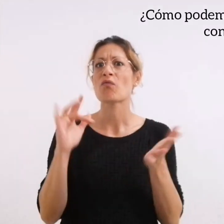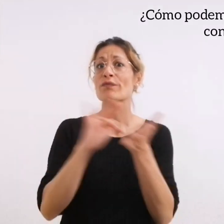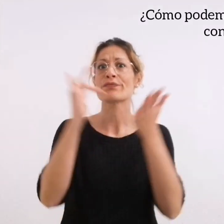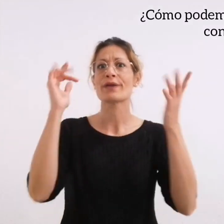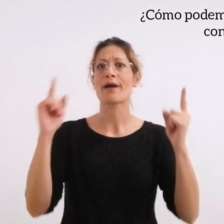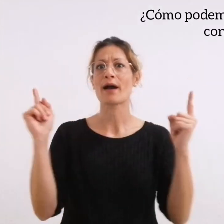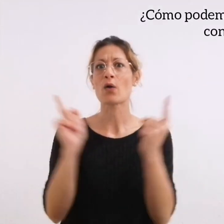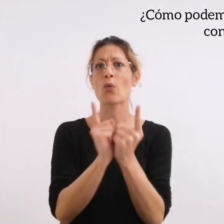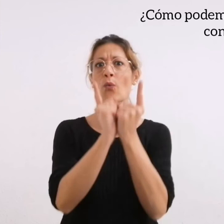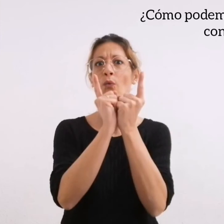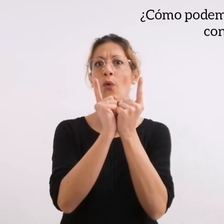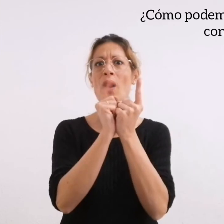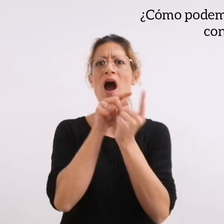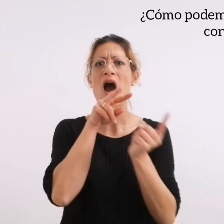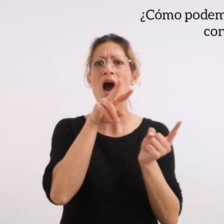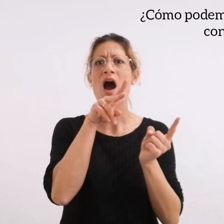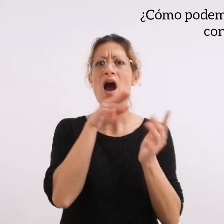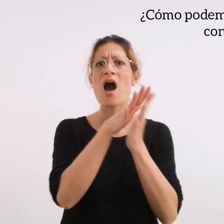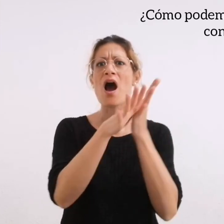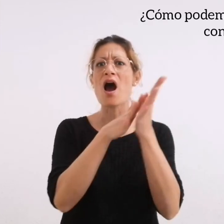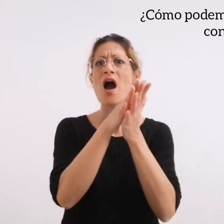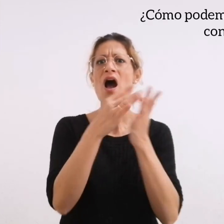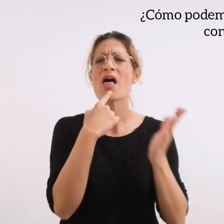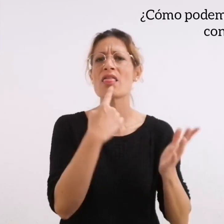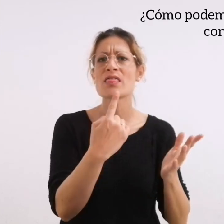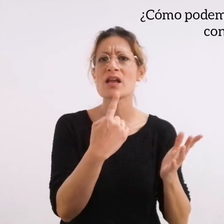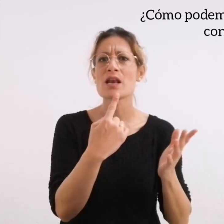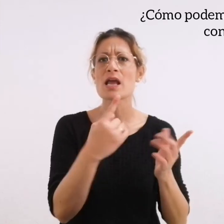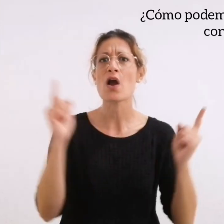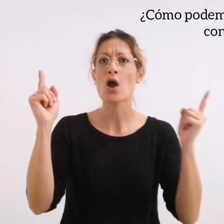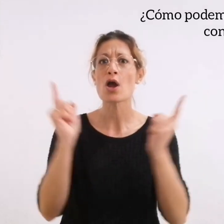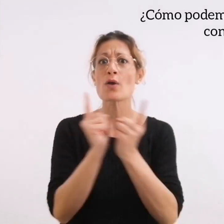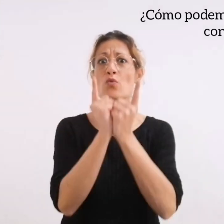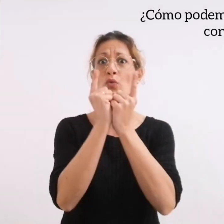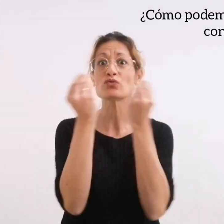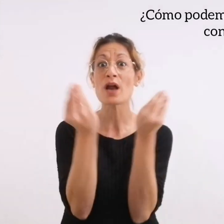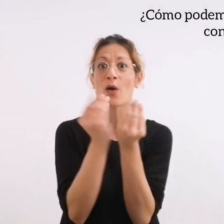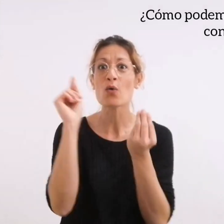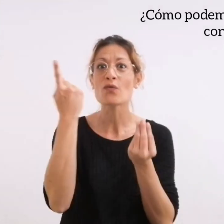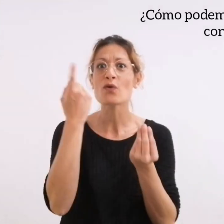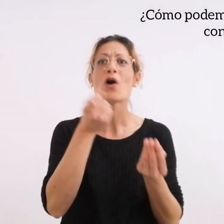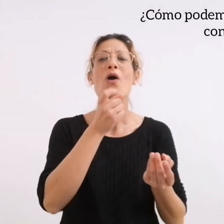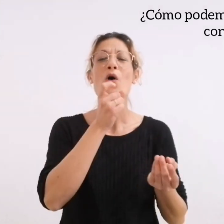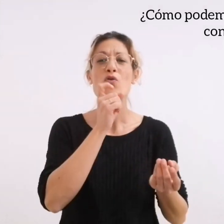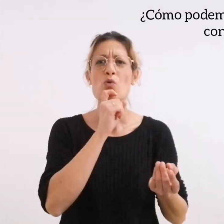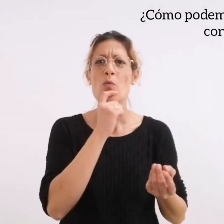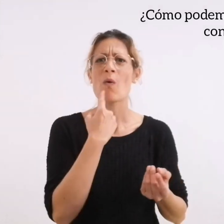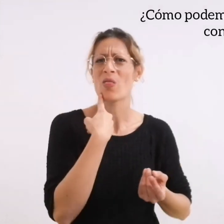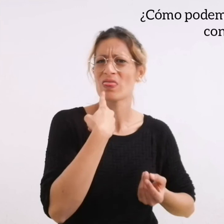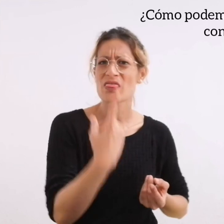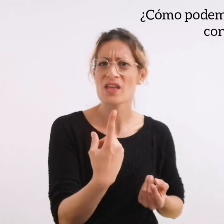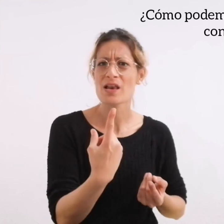qué, cómo podemos encontrarnos con Dios. Solo a través de ese regalo, a través de